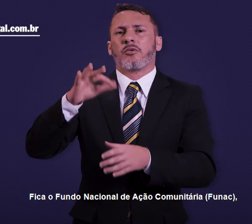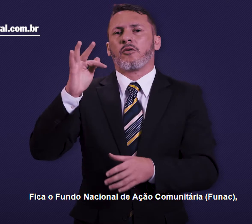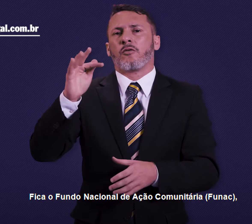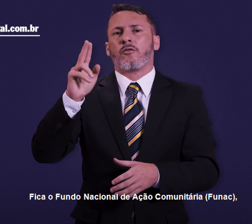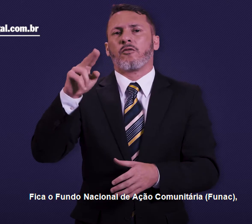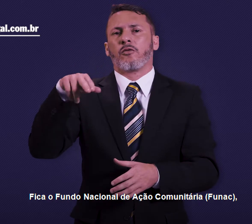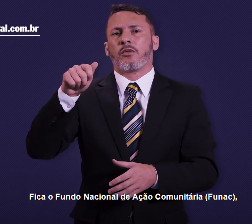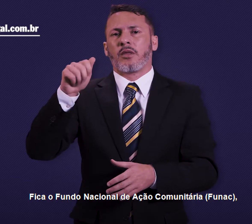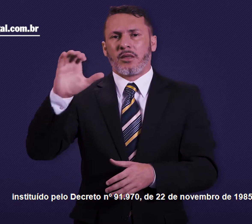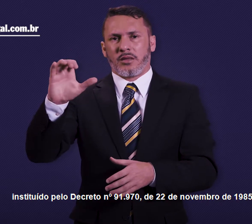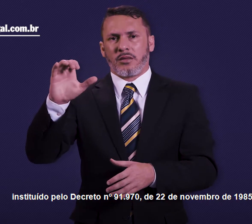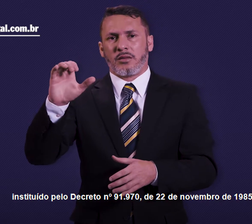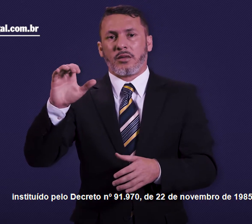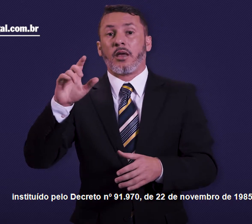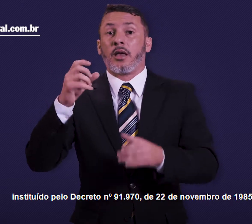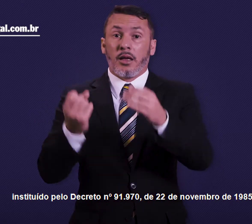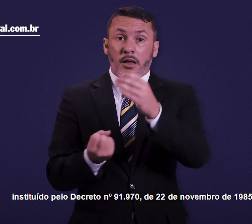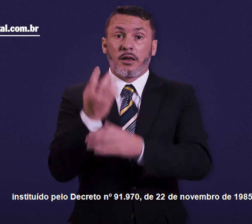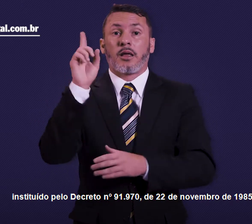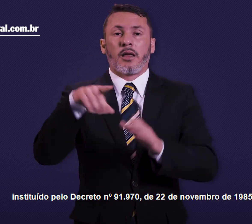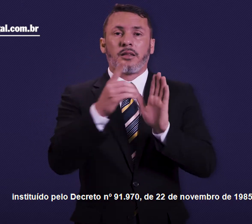Comunitária, FUNAC, instituído pelo Decreto nº